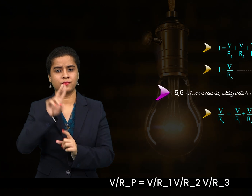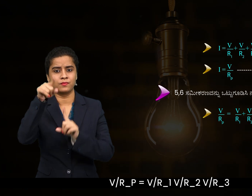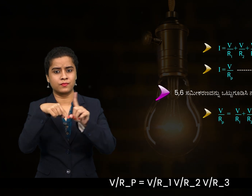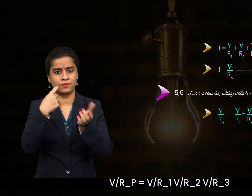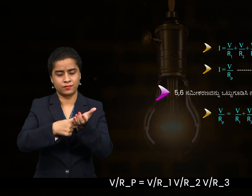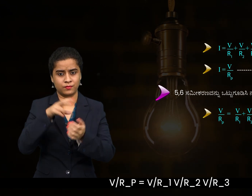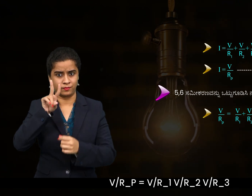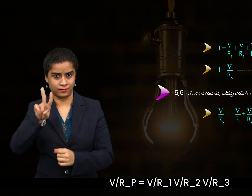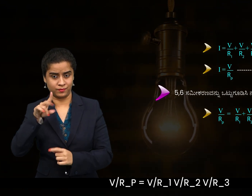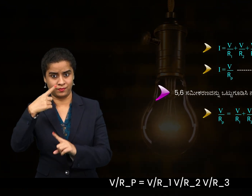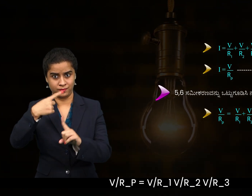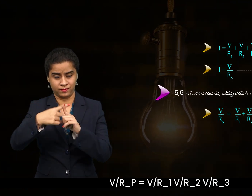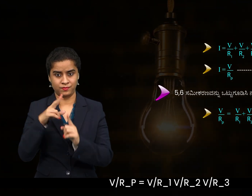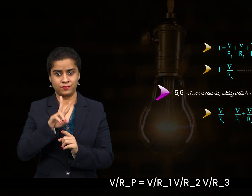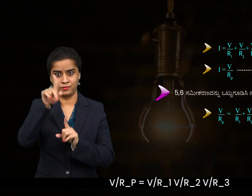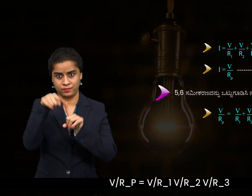3.